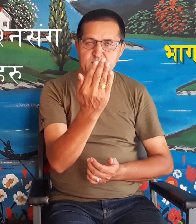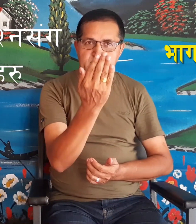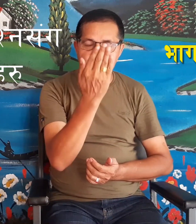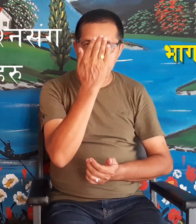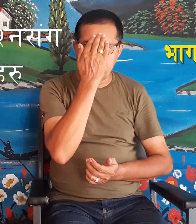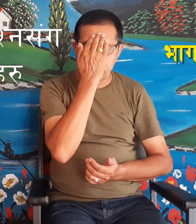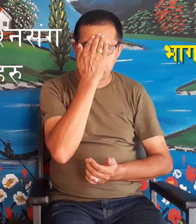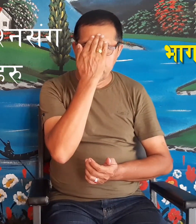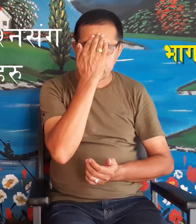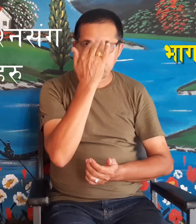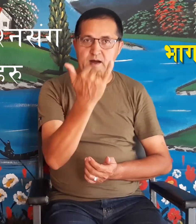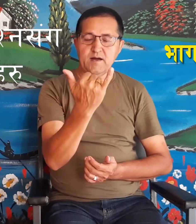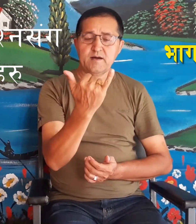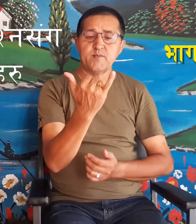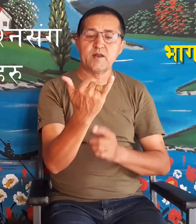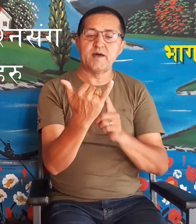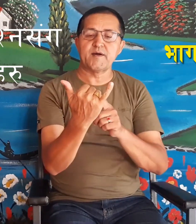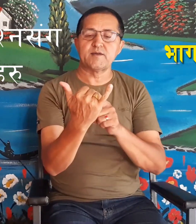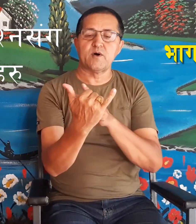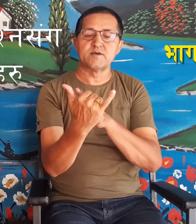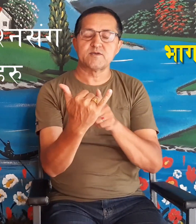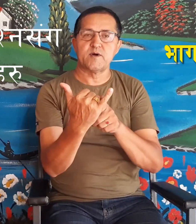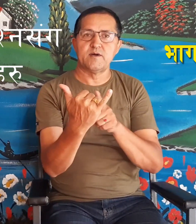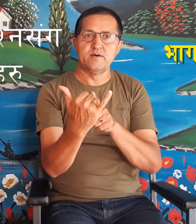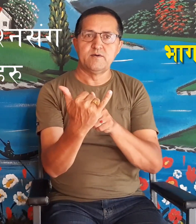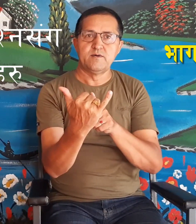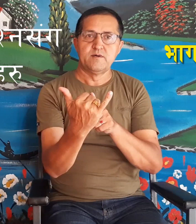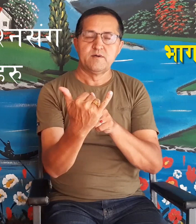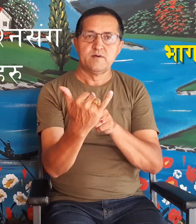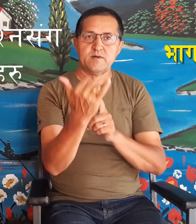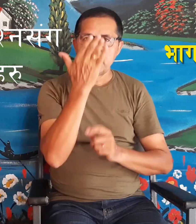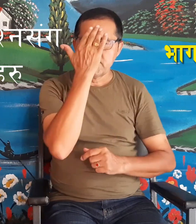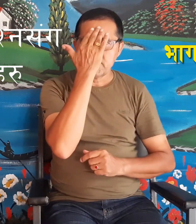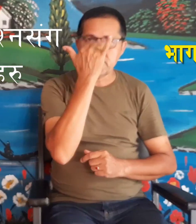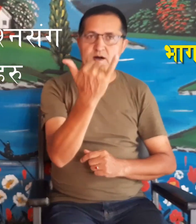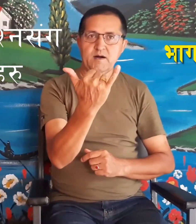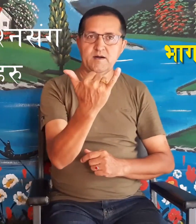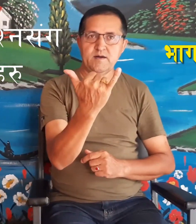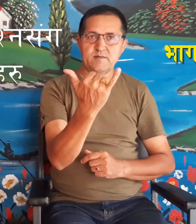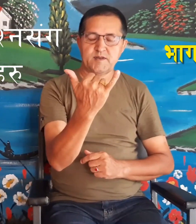जम्मै यहाँ लाने, किन पर लाँदाखेरि डुवा जस्तो भयो यो, किन भन्ने,